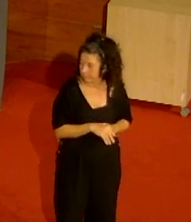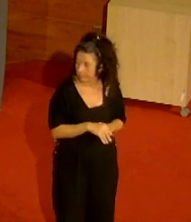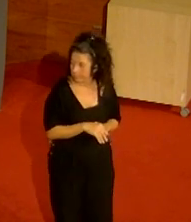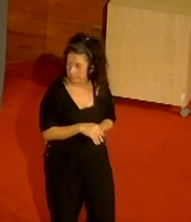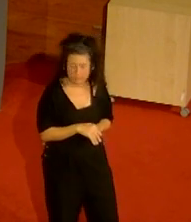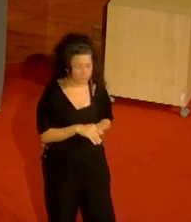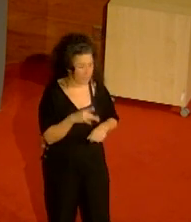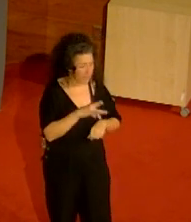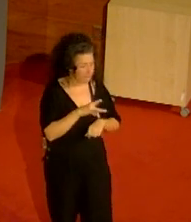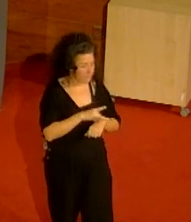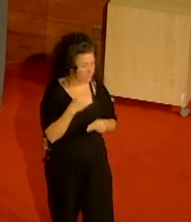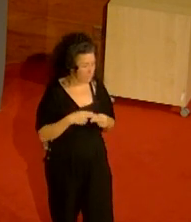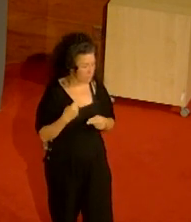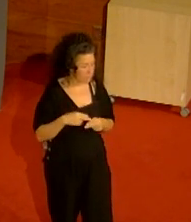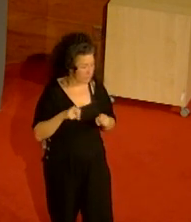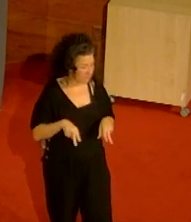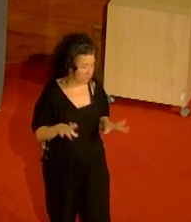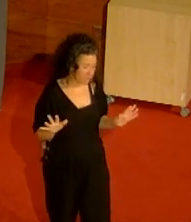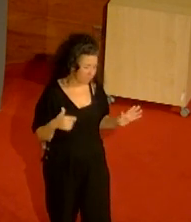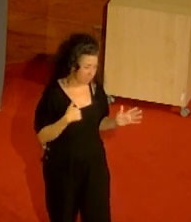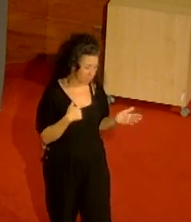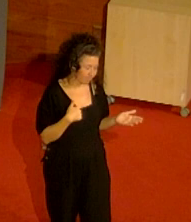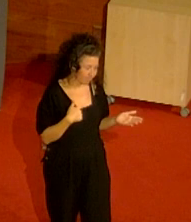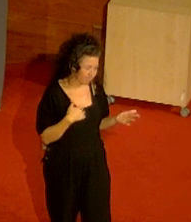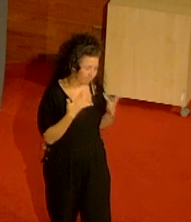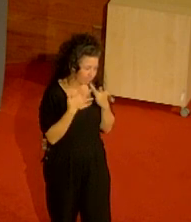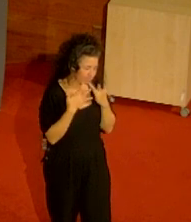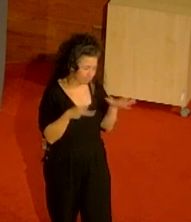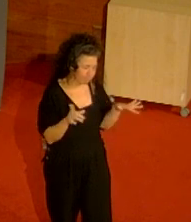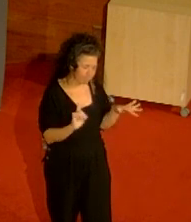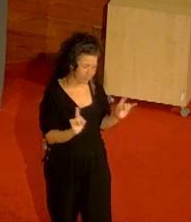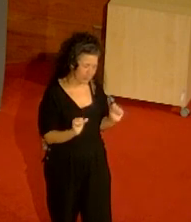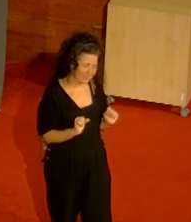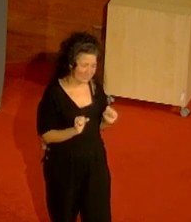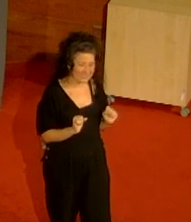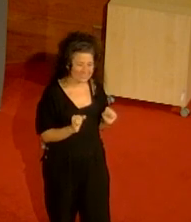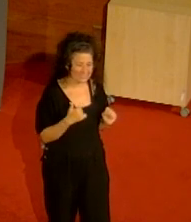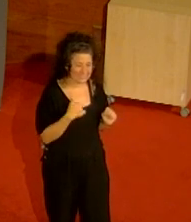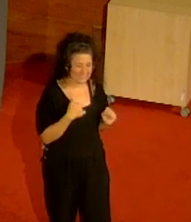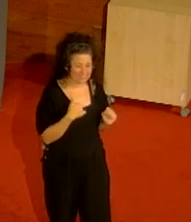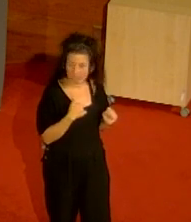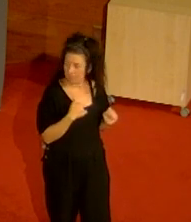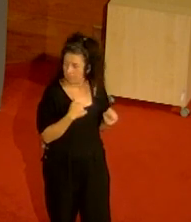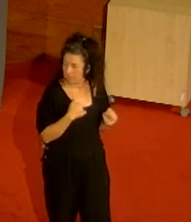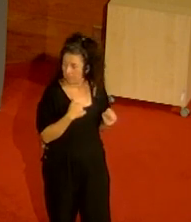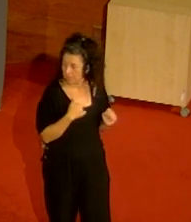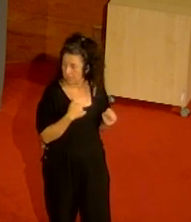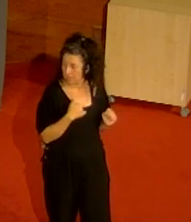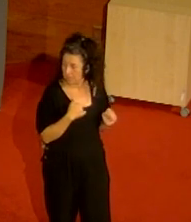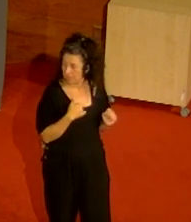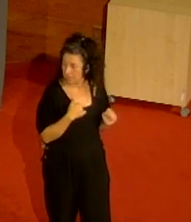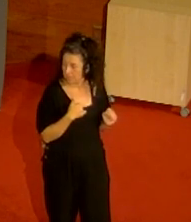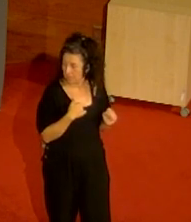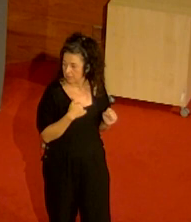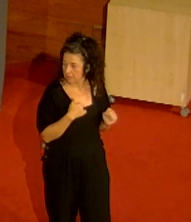de Médicos Sin Fronteras, yo he trabajado, entonces no soy imparcial en ese sentido, pero claro, yo no quiero ahora hacer tampoco